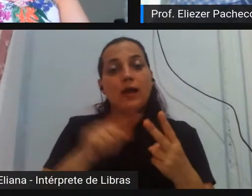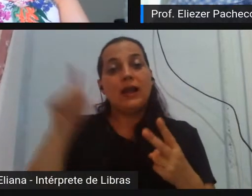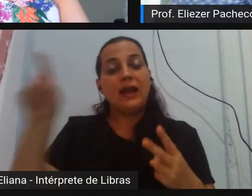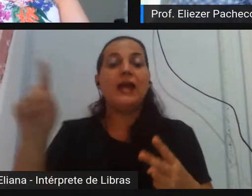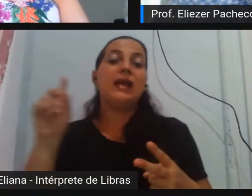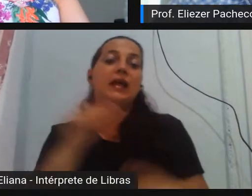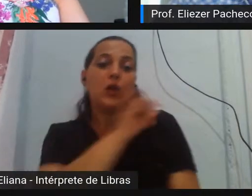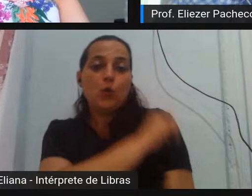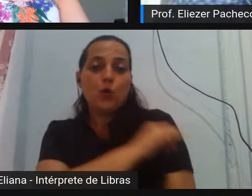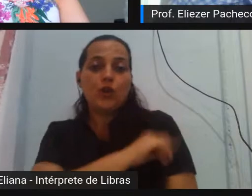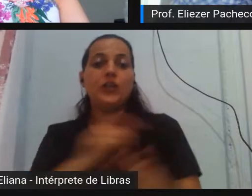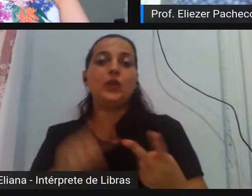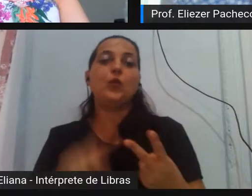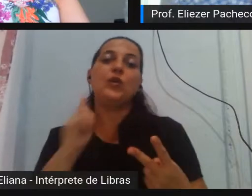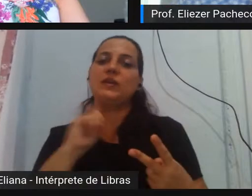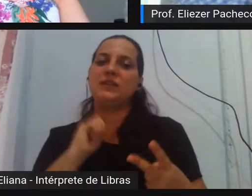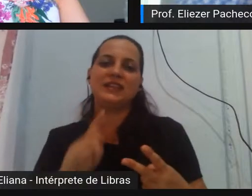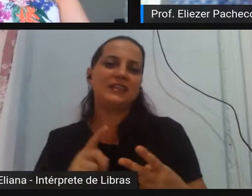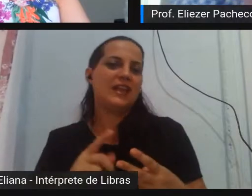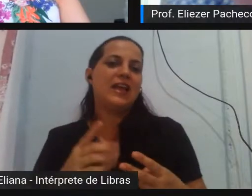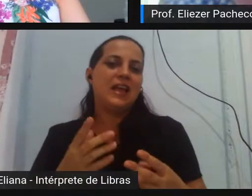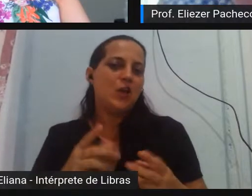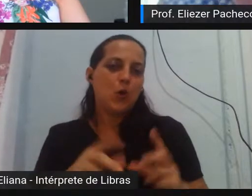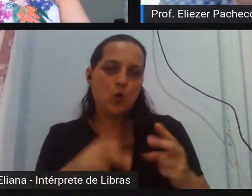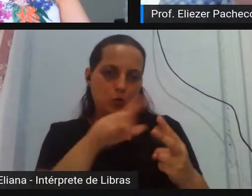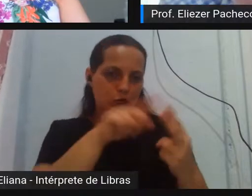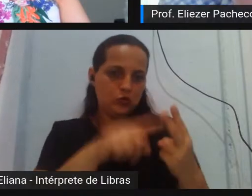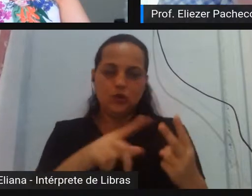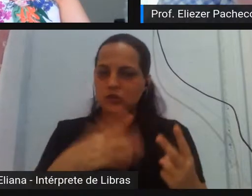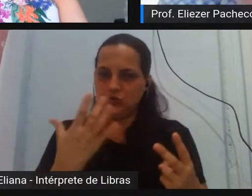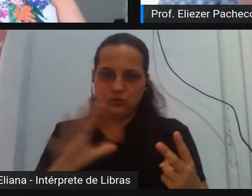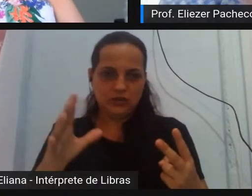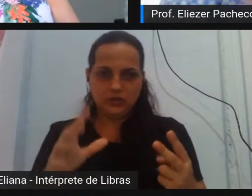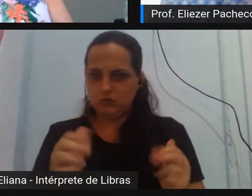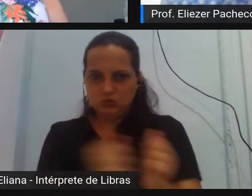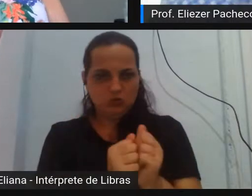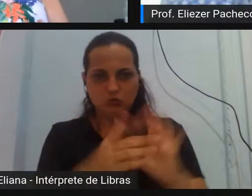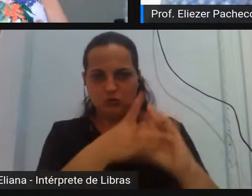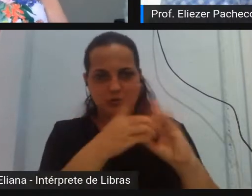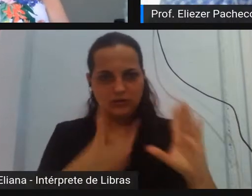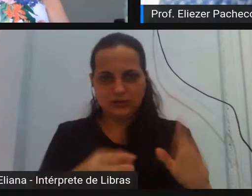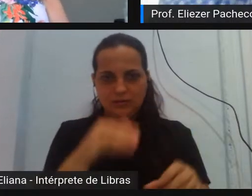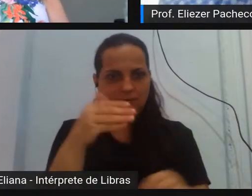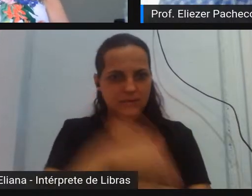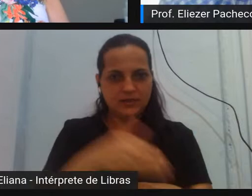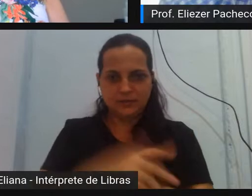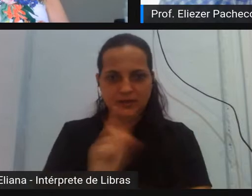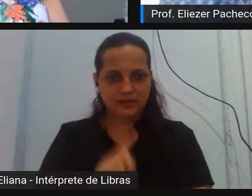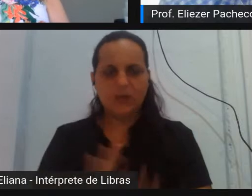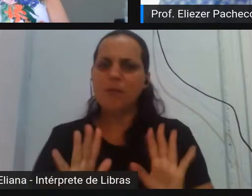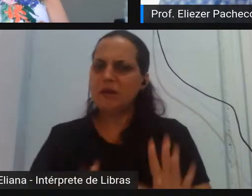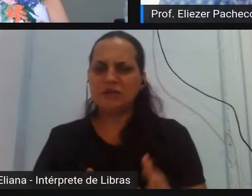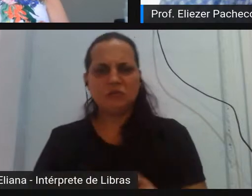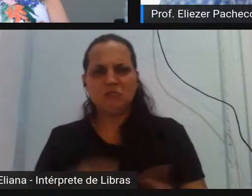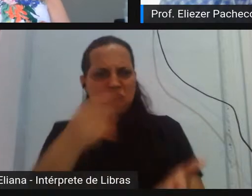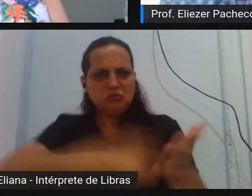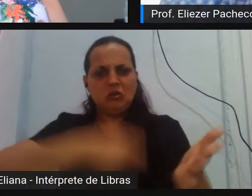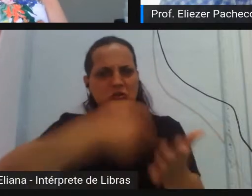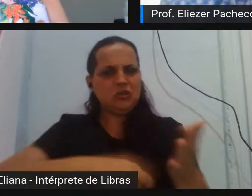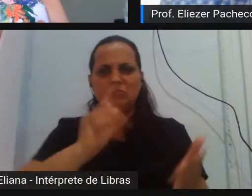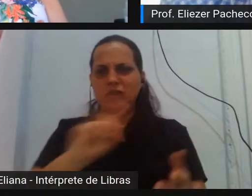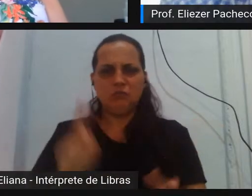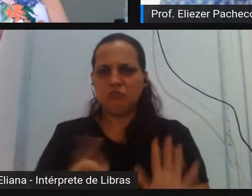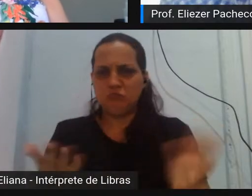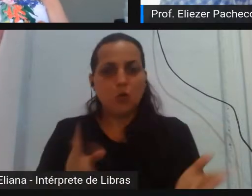Acho que fizeram uma bobagem, mas não sofreram nenhum tipo de restrição política ou orçamentária por causa disso. Estão até hoje lá como